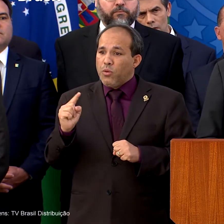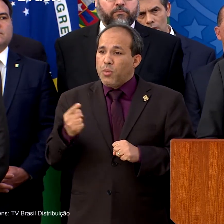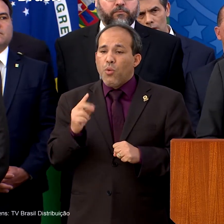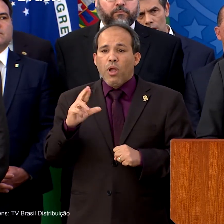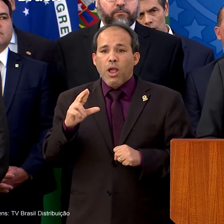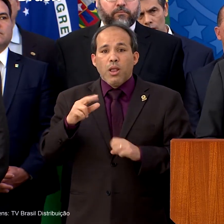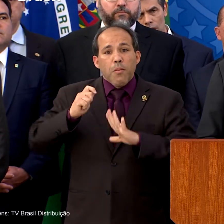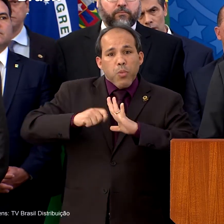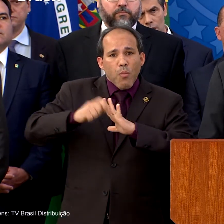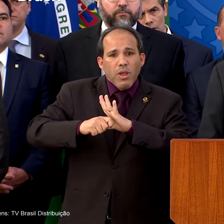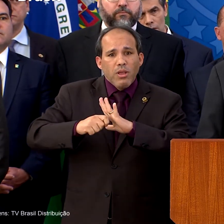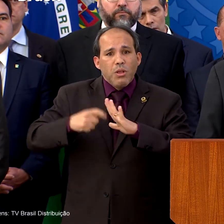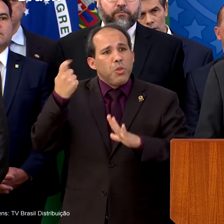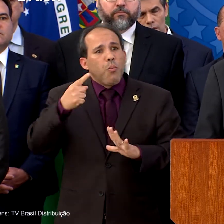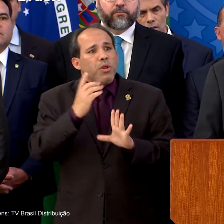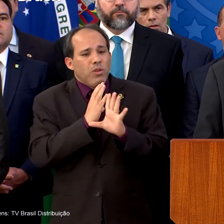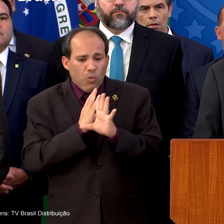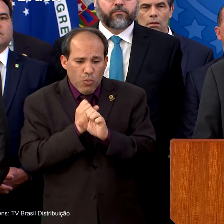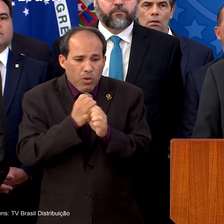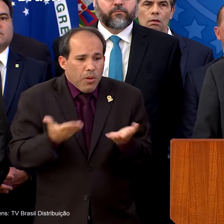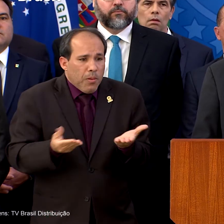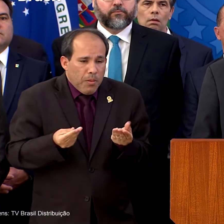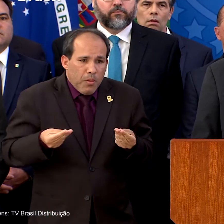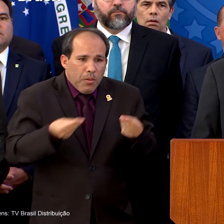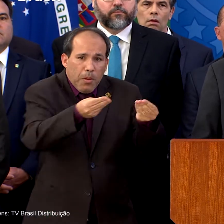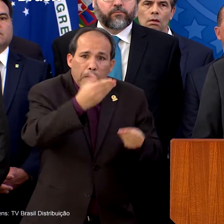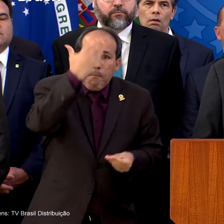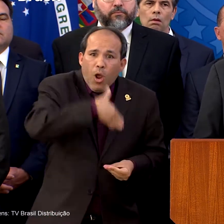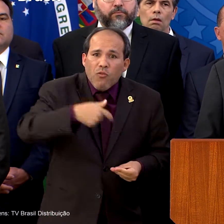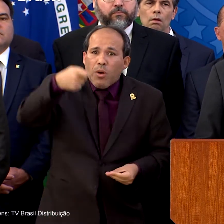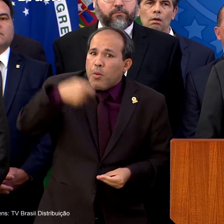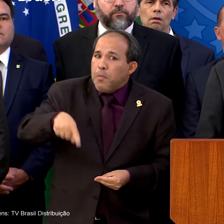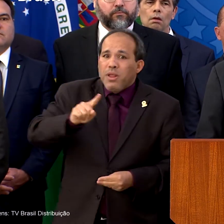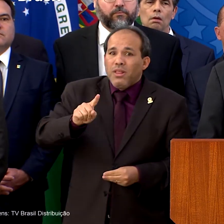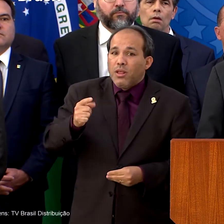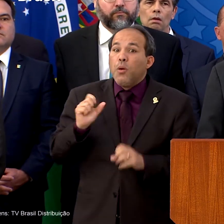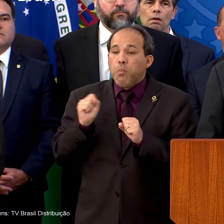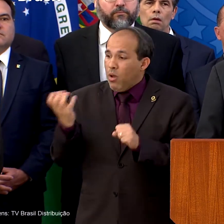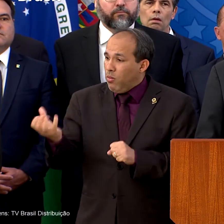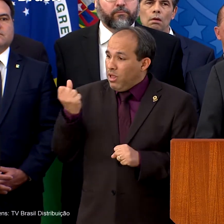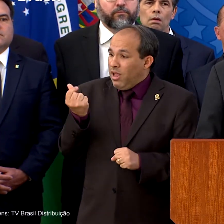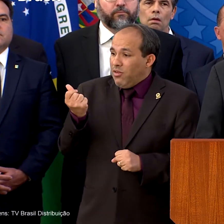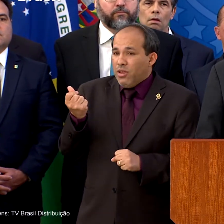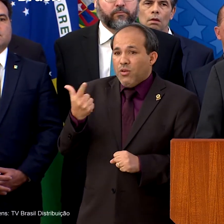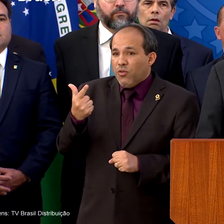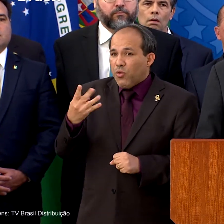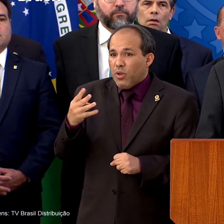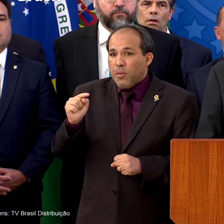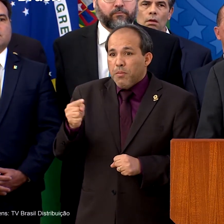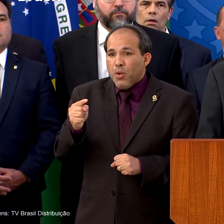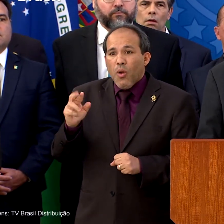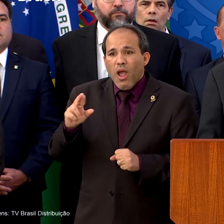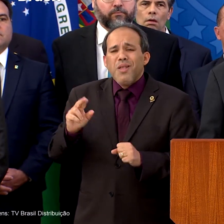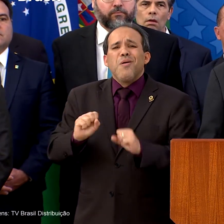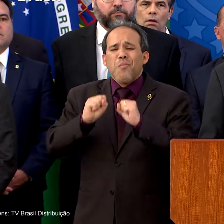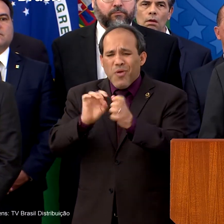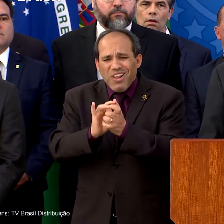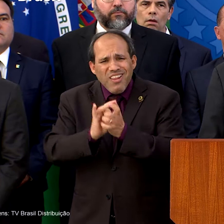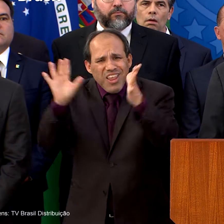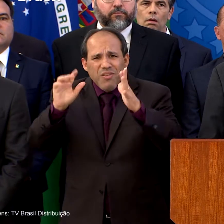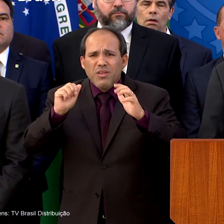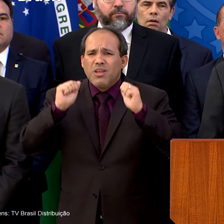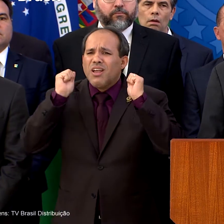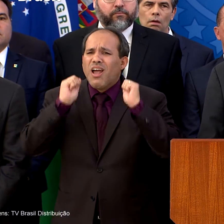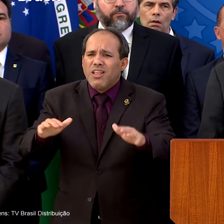mês sempre esta conta eu posso sacar 24.000 reais e gastar onde bem